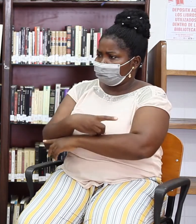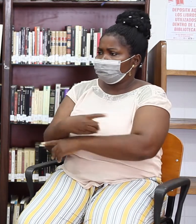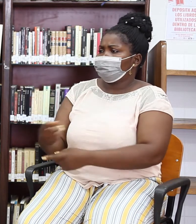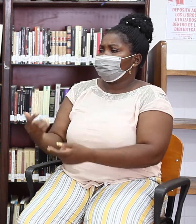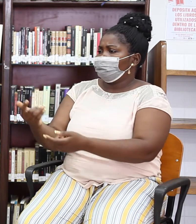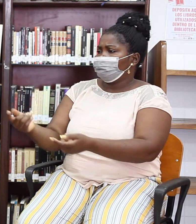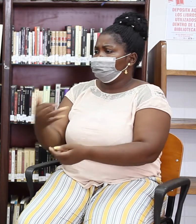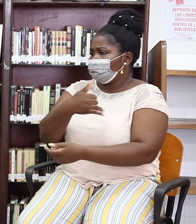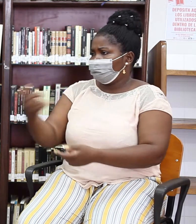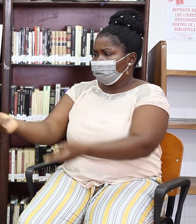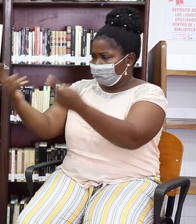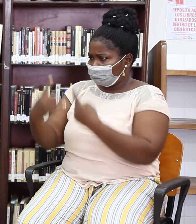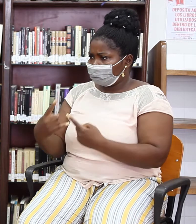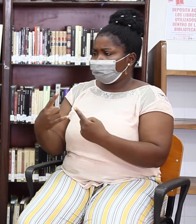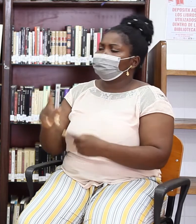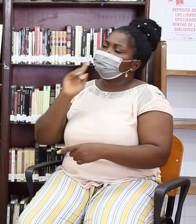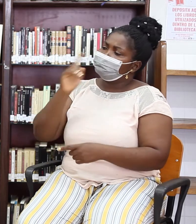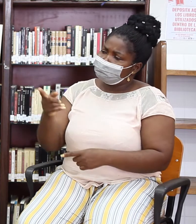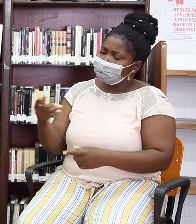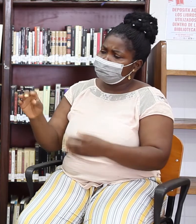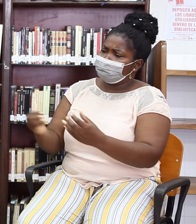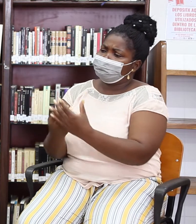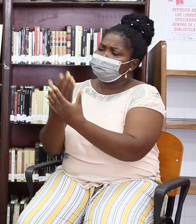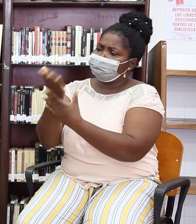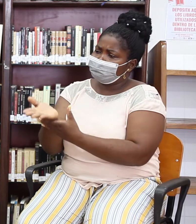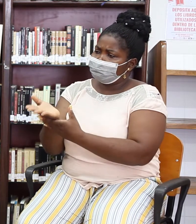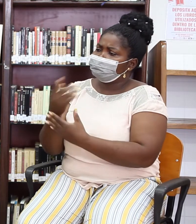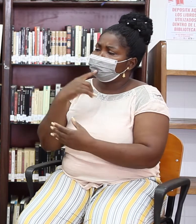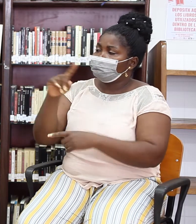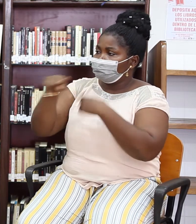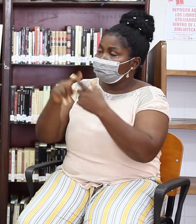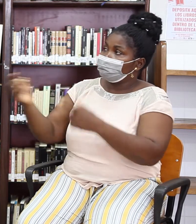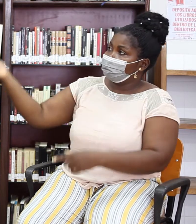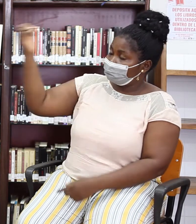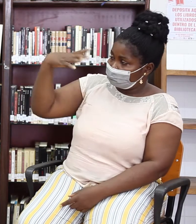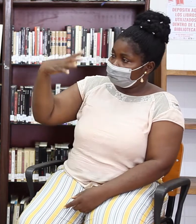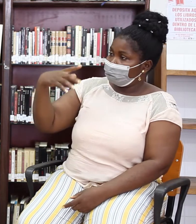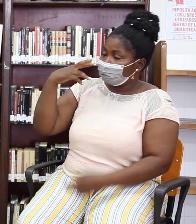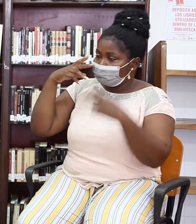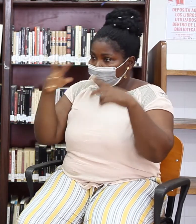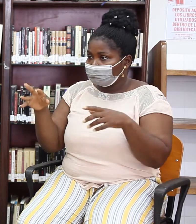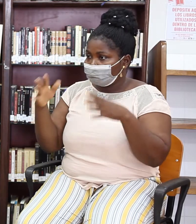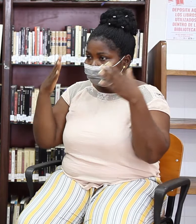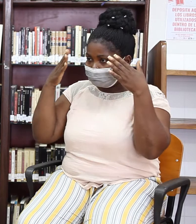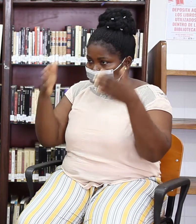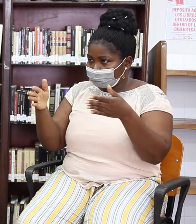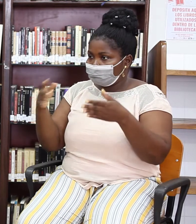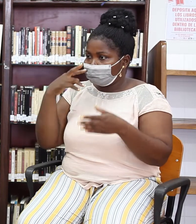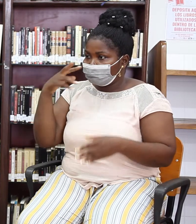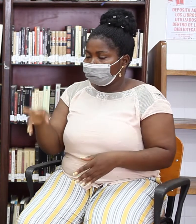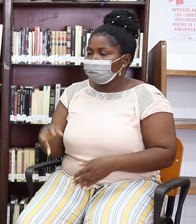traedlos aquí mañana al amanecer. Cuando salga el sol, se verá lo que se haya de